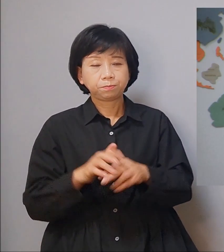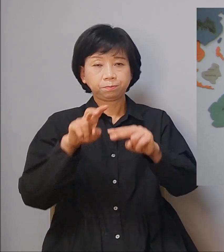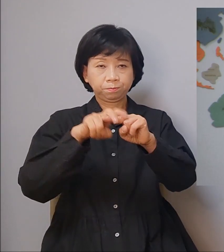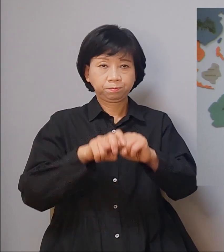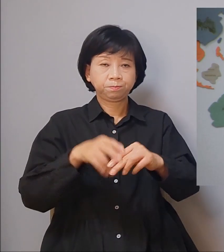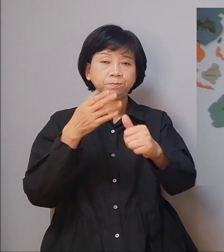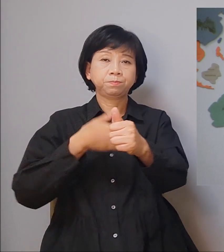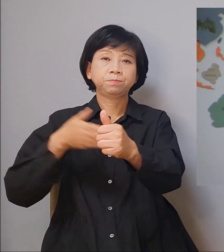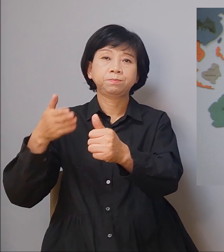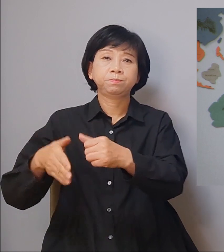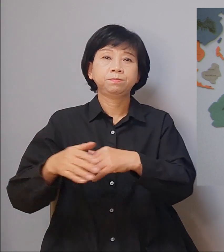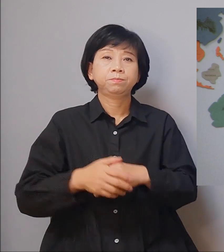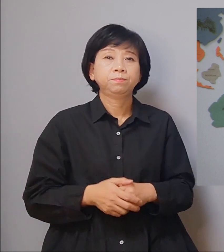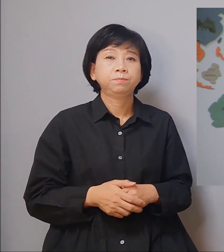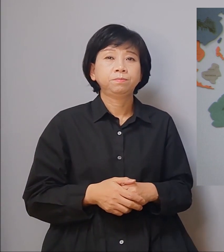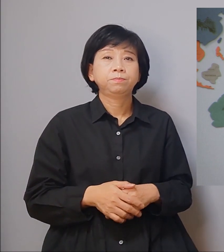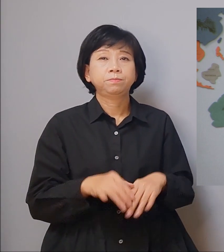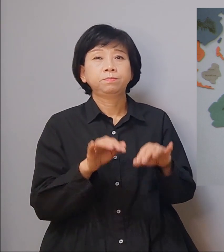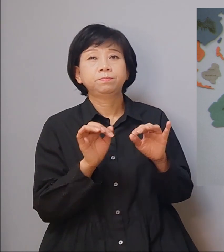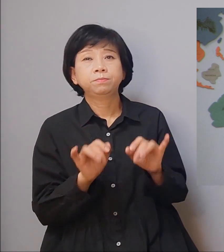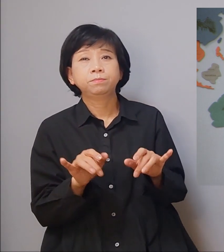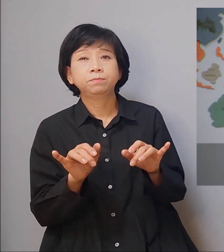앉으시겠습니다.